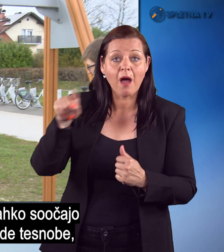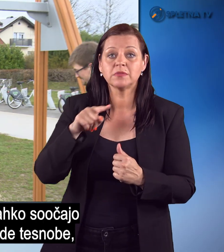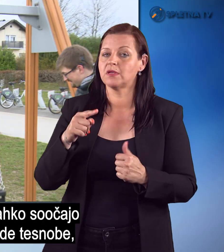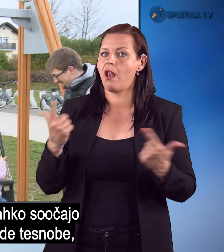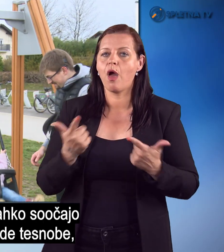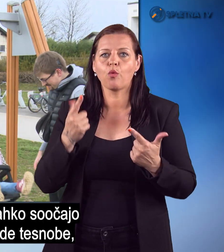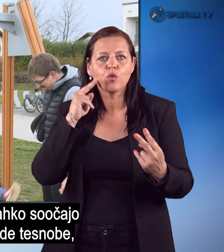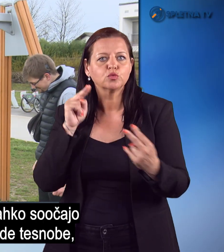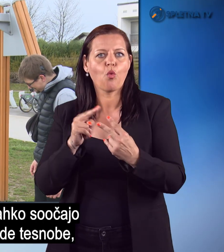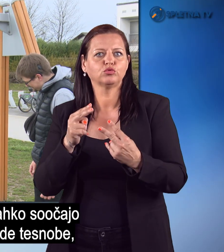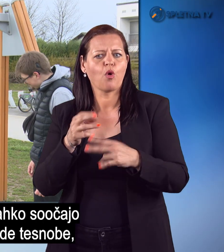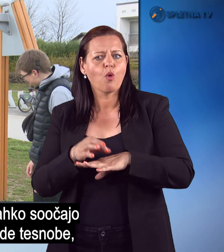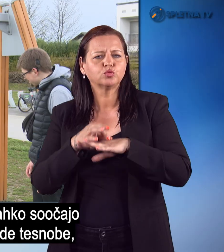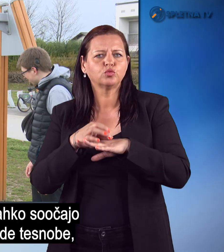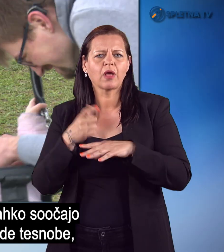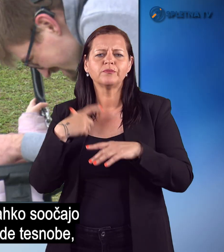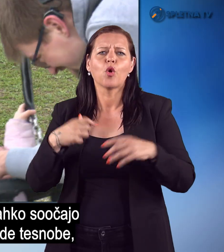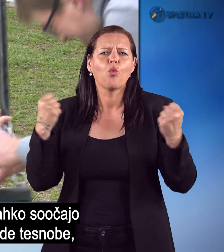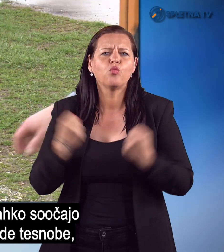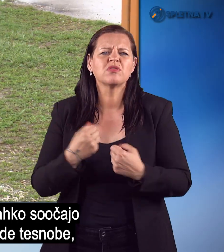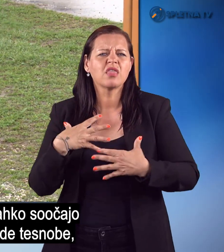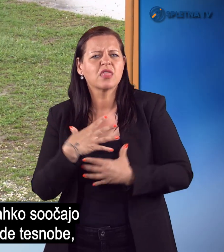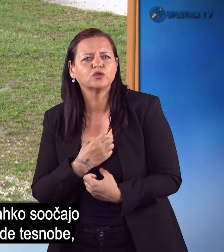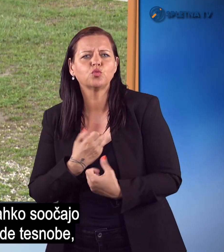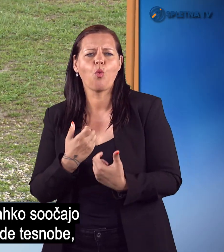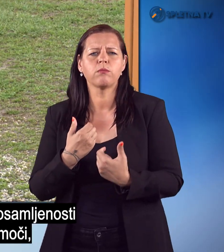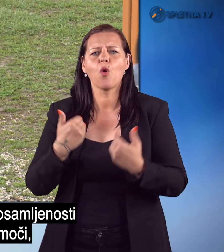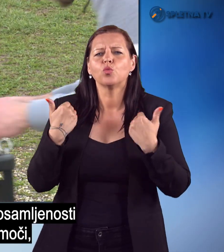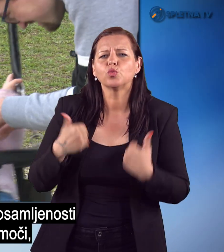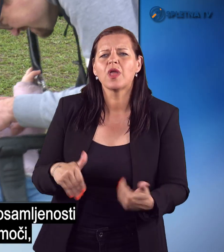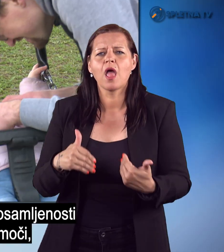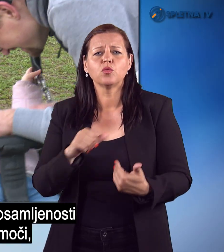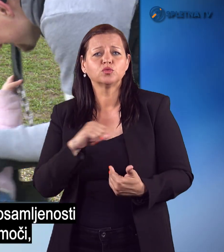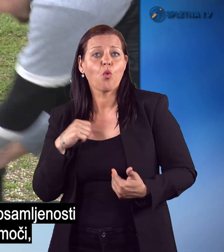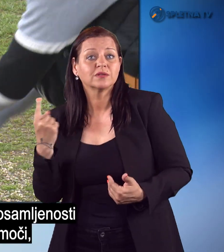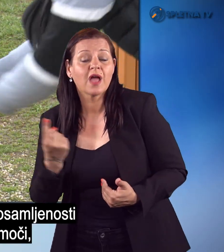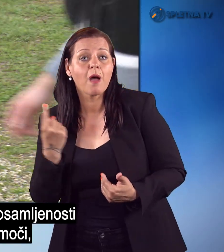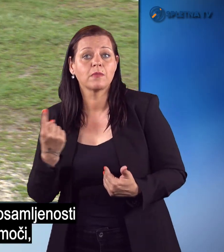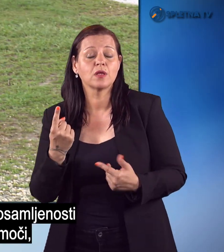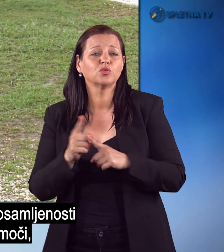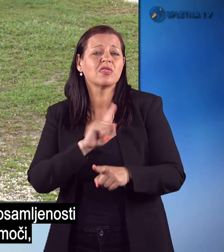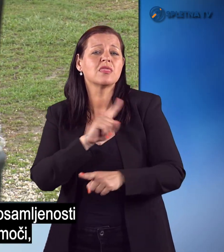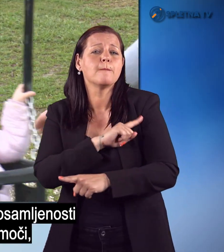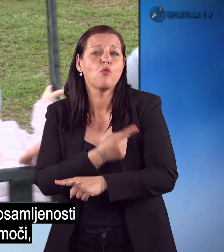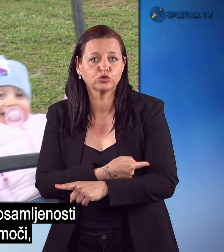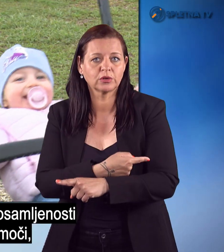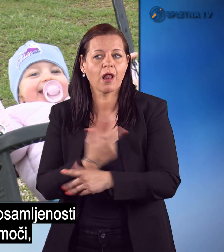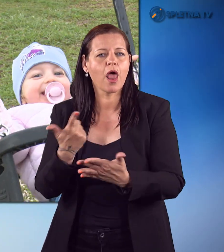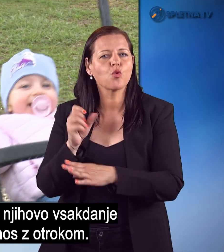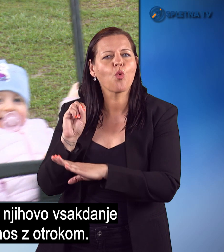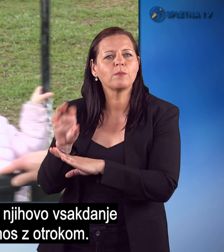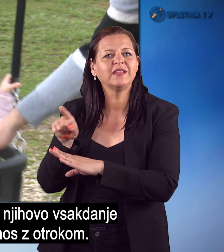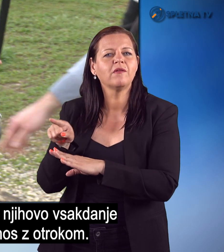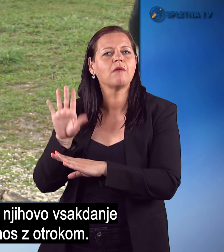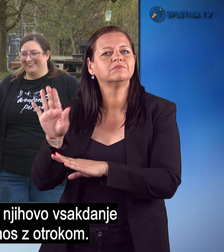Mamice se lahko soočajo z občutki hude tesnobe, utrujenosti, osamljenosti in nemoči, kar lahko vpliva